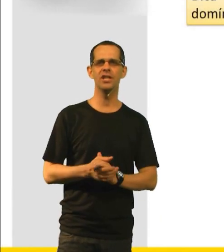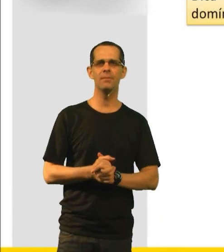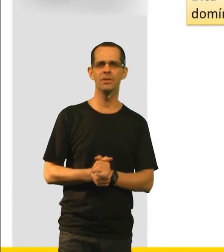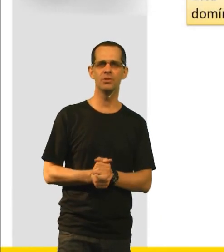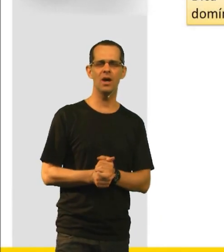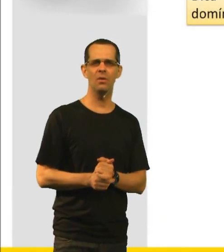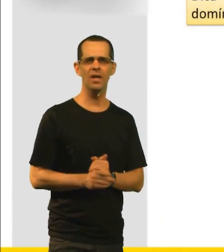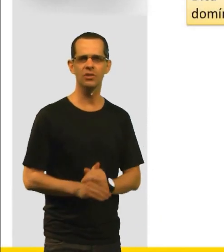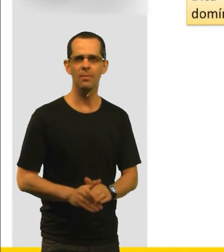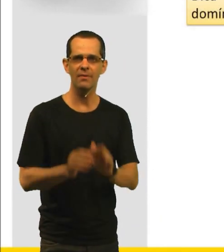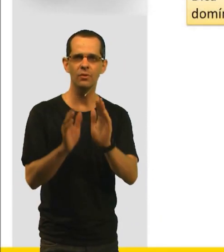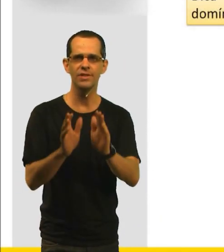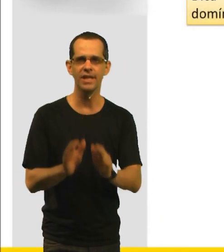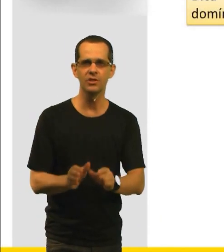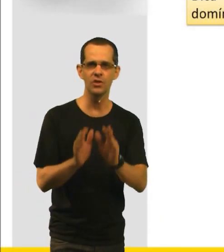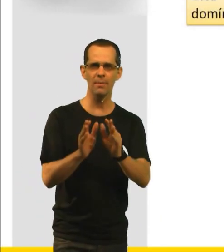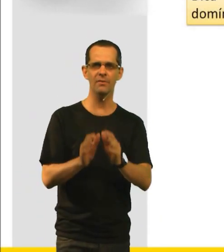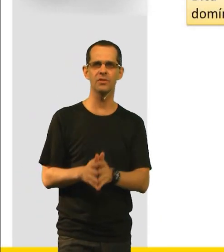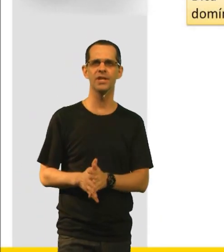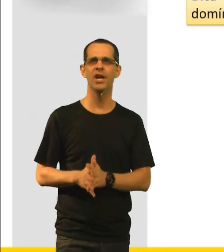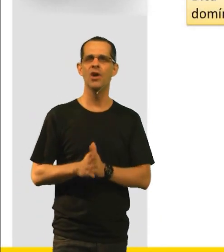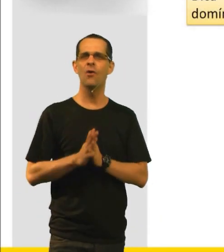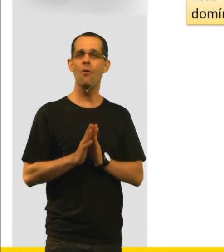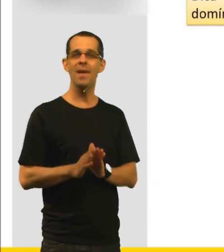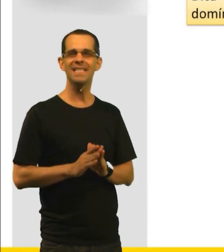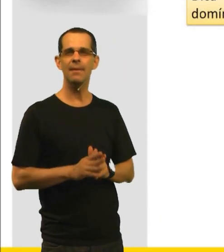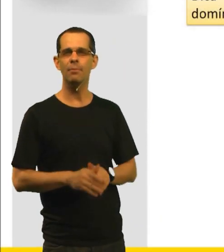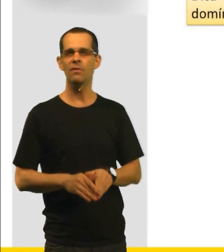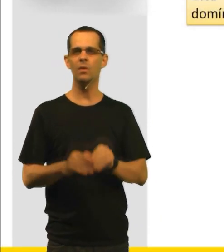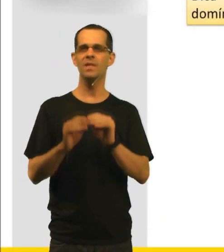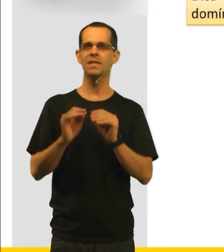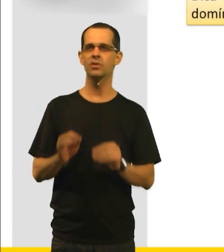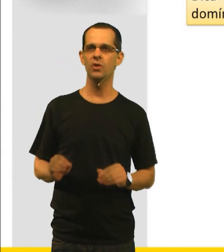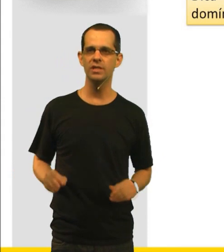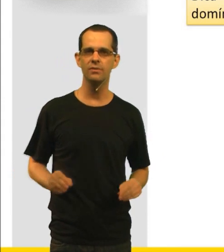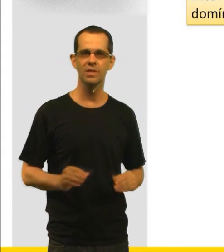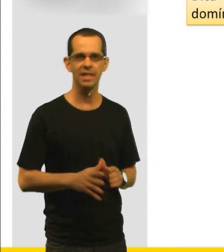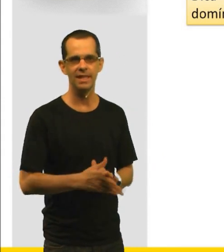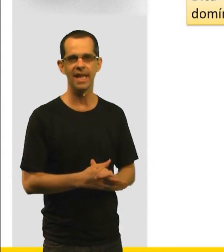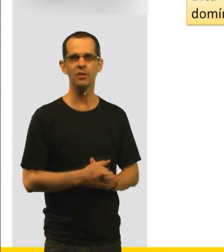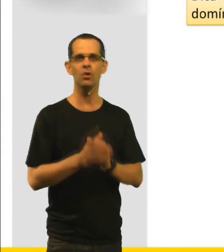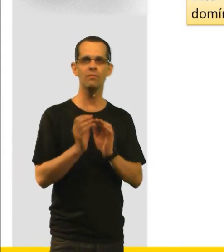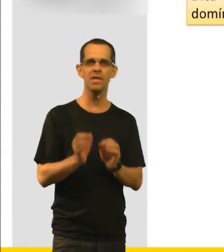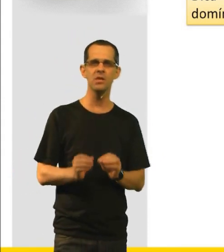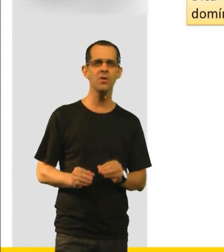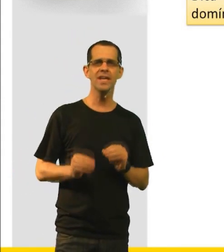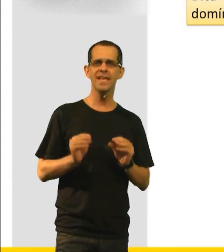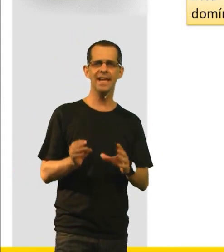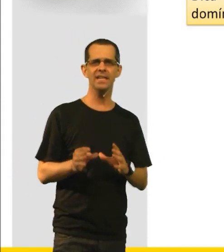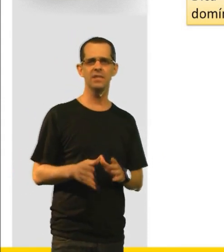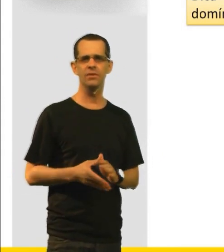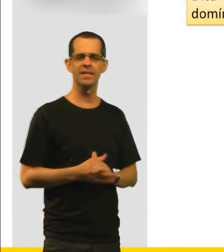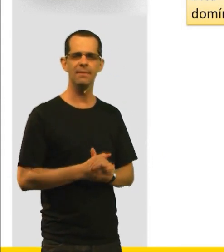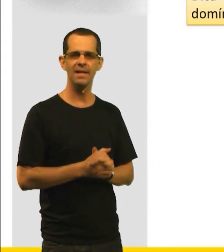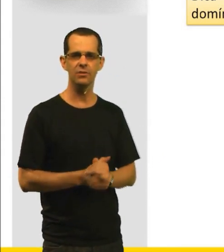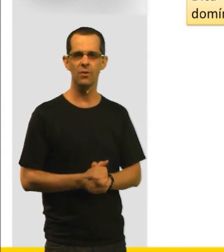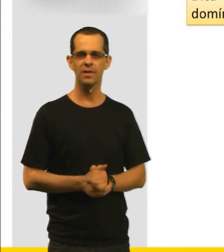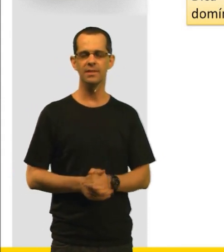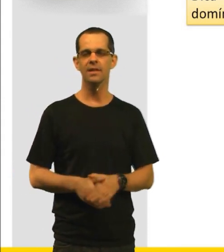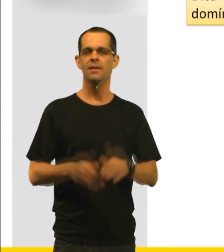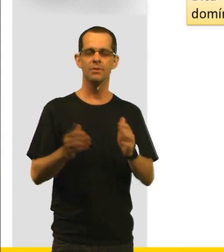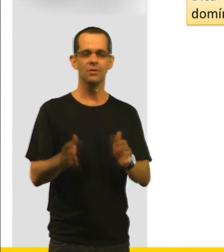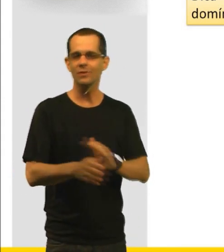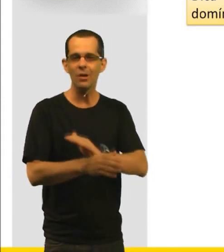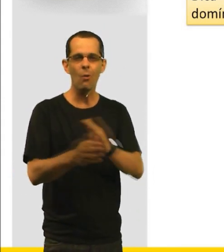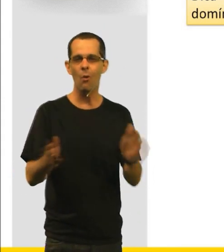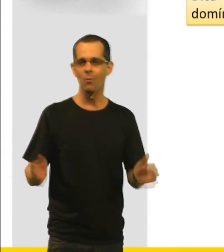Mais uma dica, pessoal, olha só, para você, só para você. Comece a prova com as questões que você tem domínio e aquelas que você mais